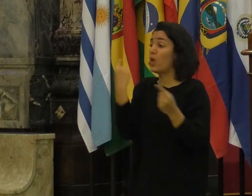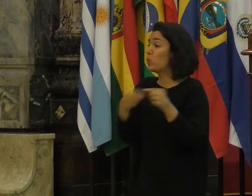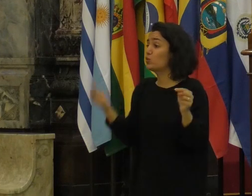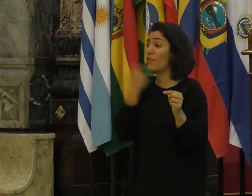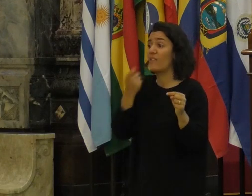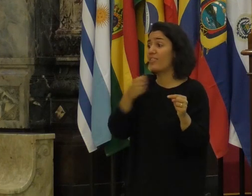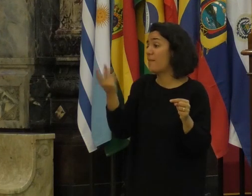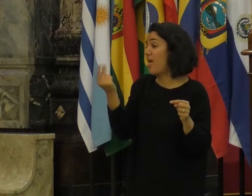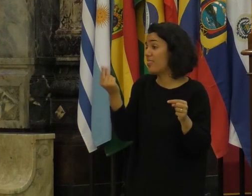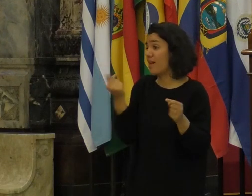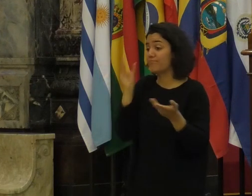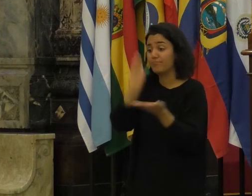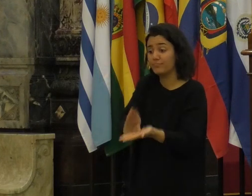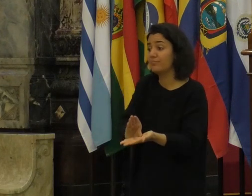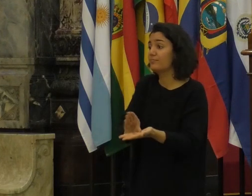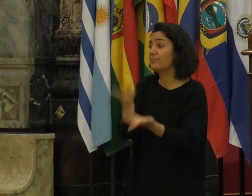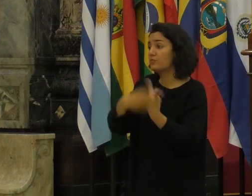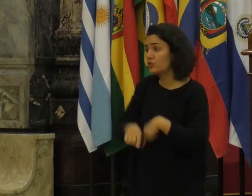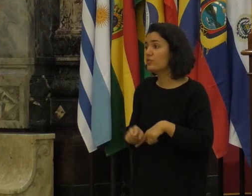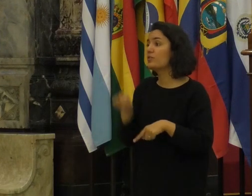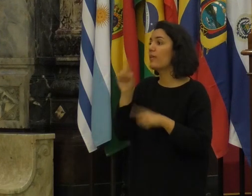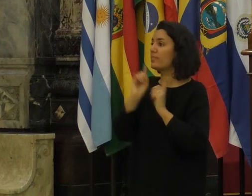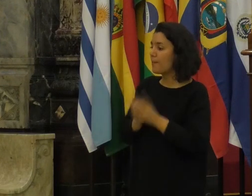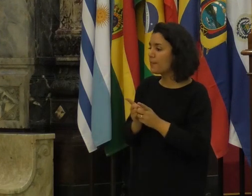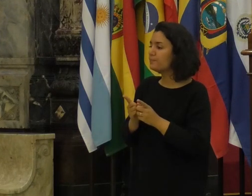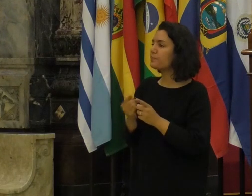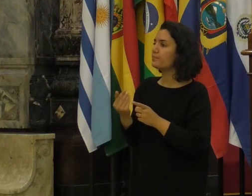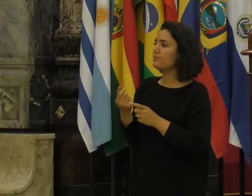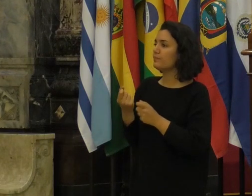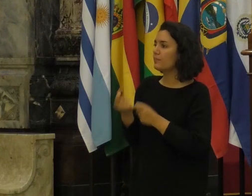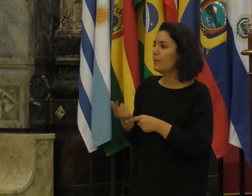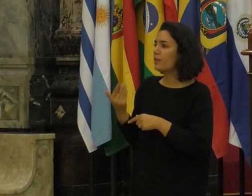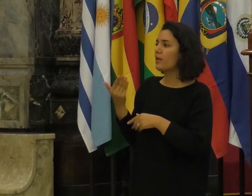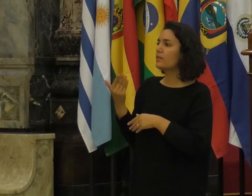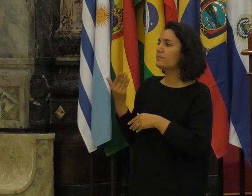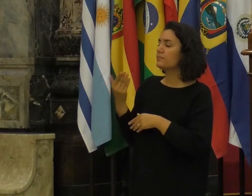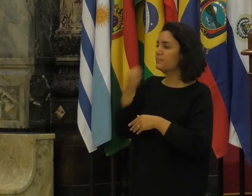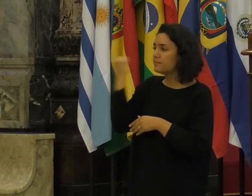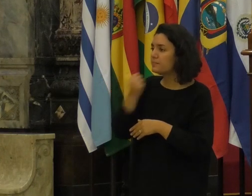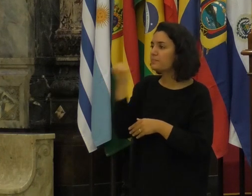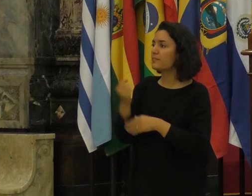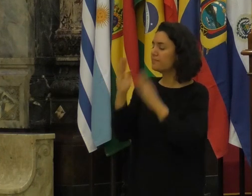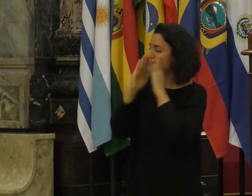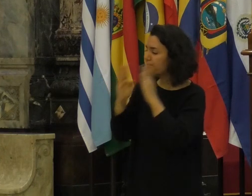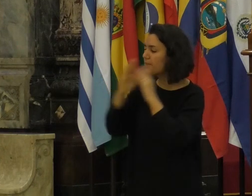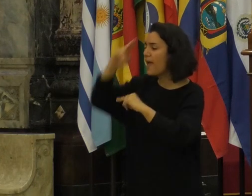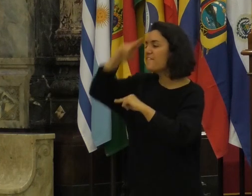Otros conocimientos hacen aportes notables a la producción de recursos diversos para la atención de las enfermedades.